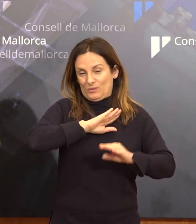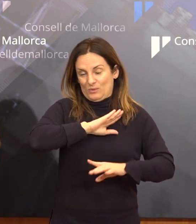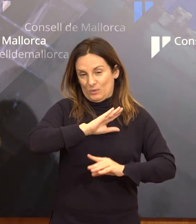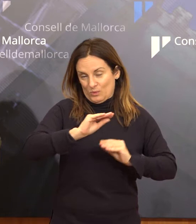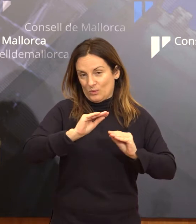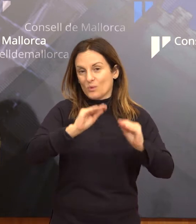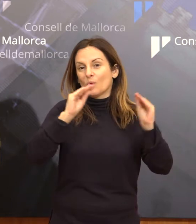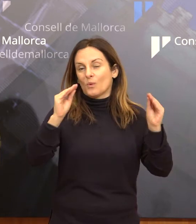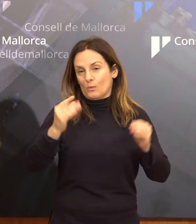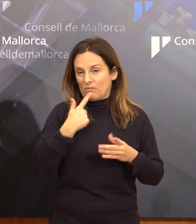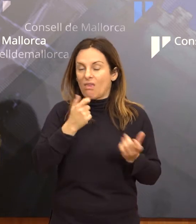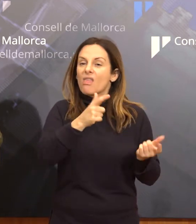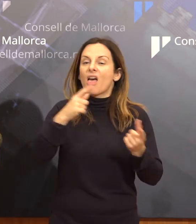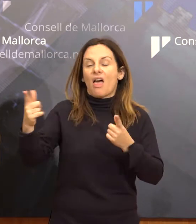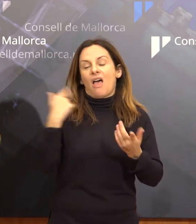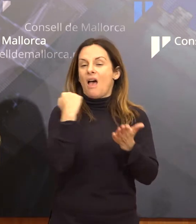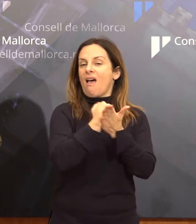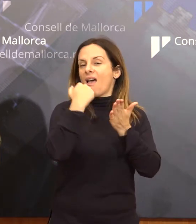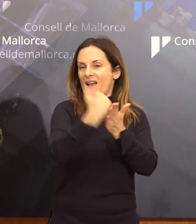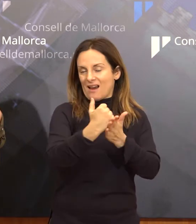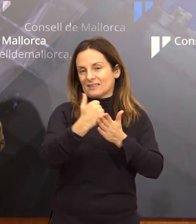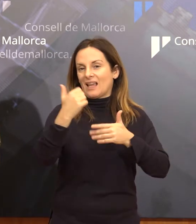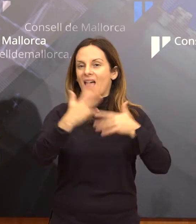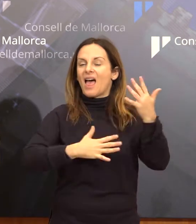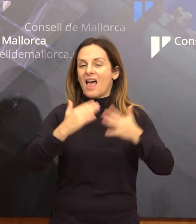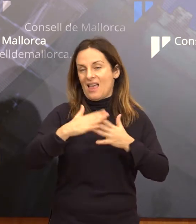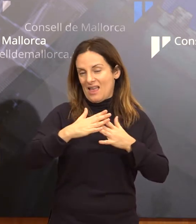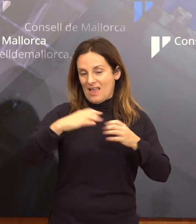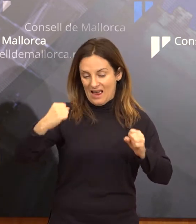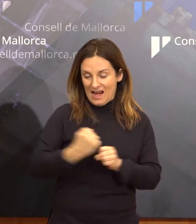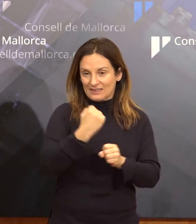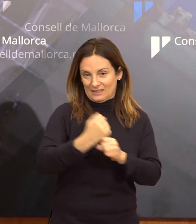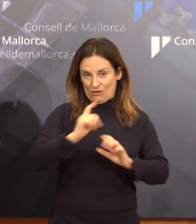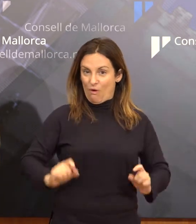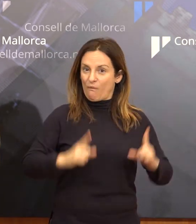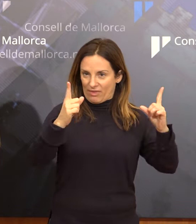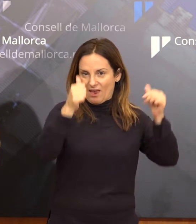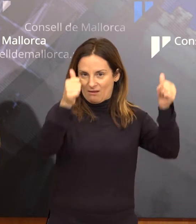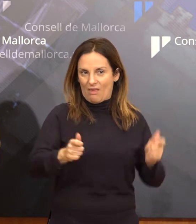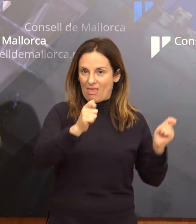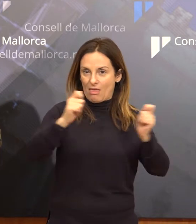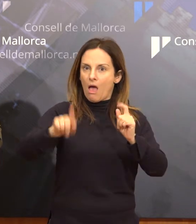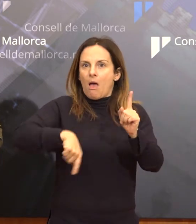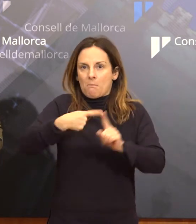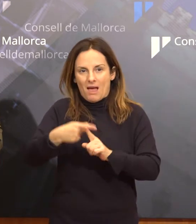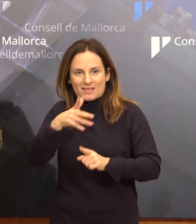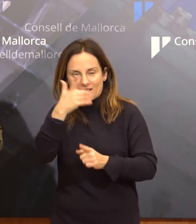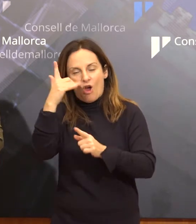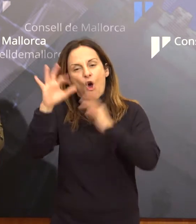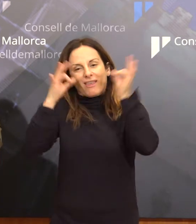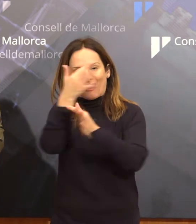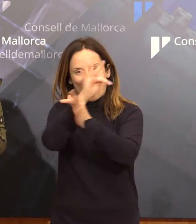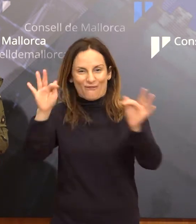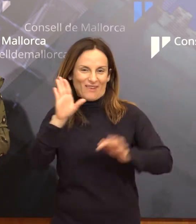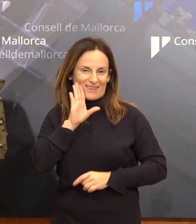martes de esas cartas verdes también mismas en hacer fue de un paquete sentidos de willy gris y fue en efecto a nuevos